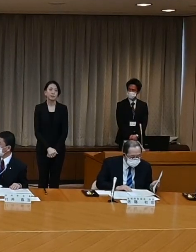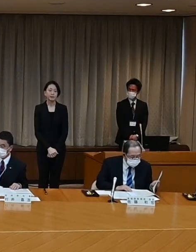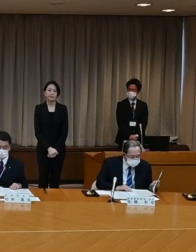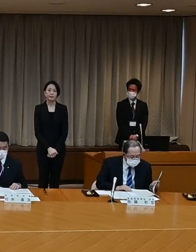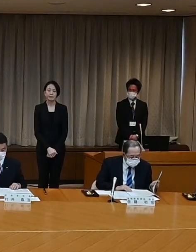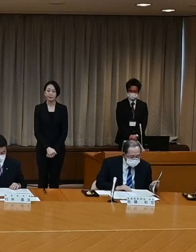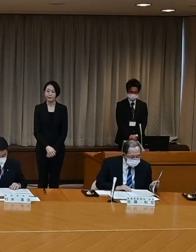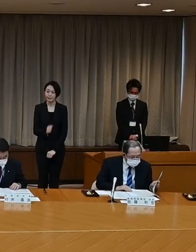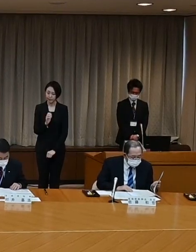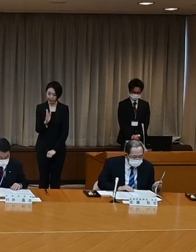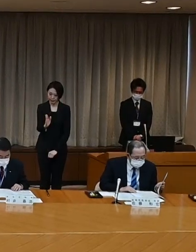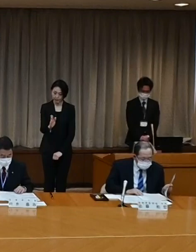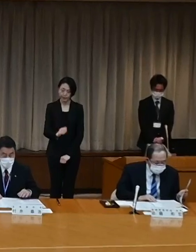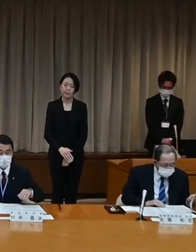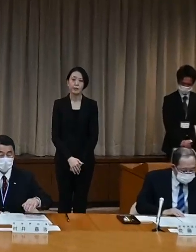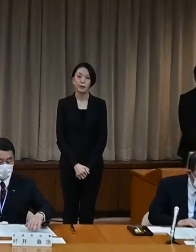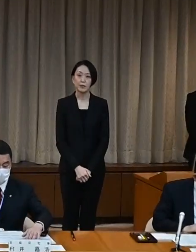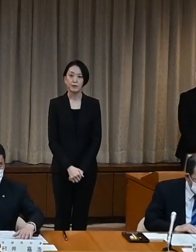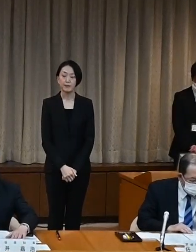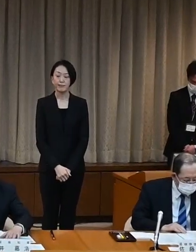知事よろしくお願いします。 はい、